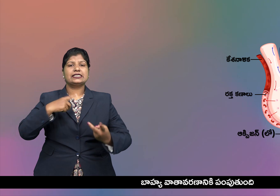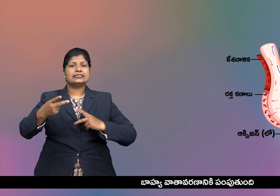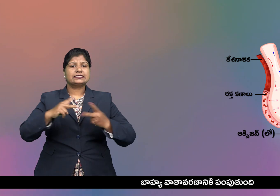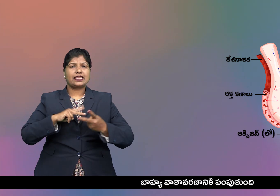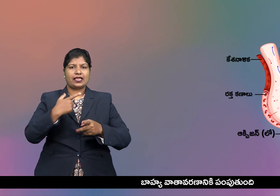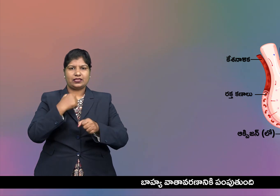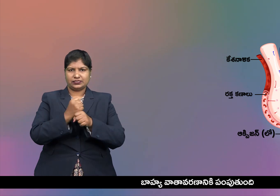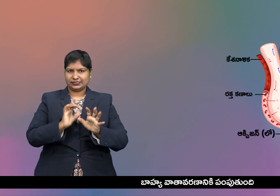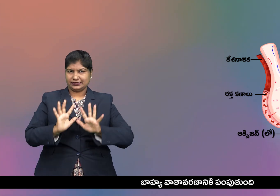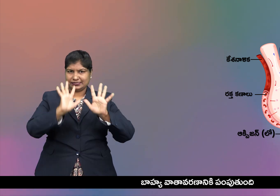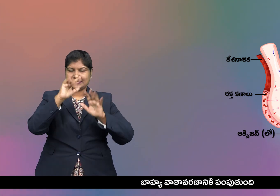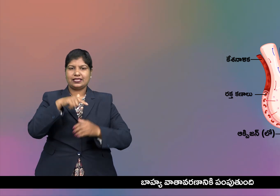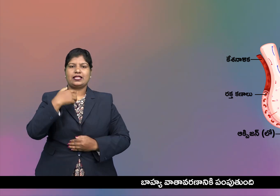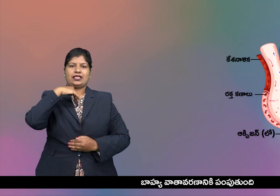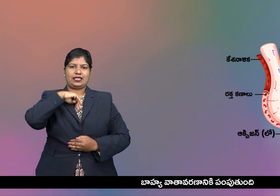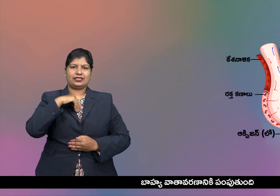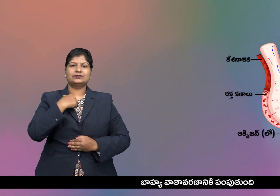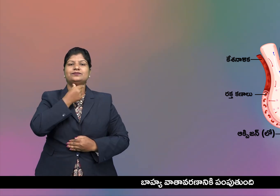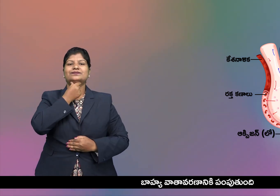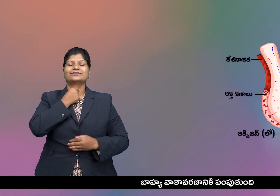బాహ్య వాతావరణానికి పంపుతుంది.